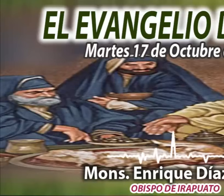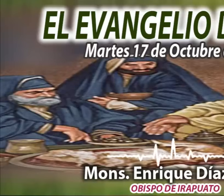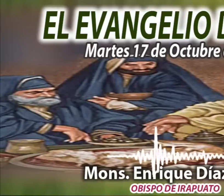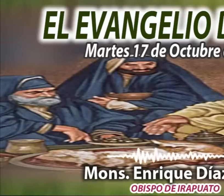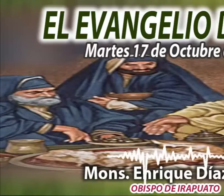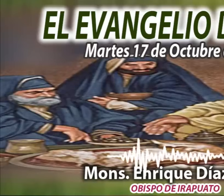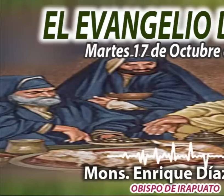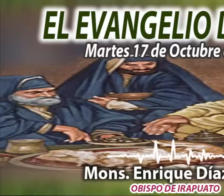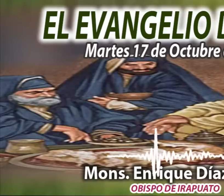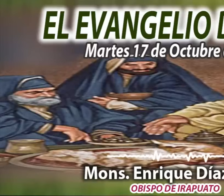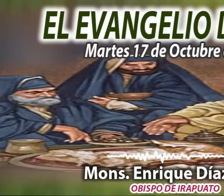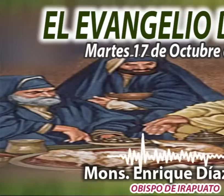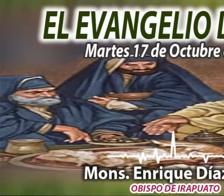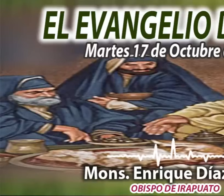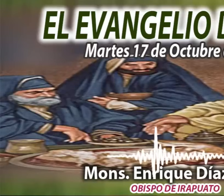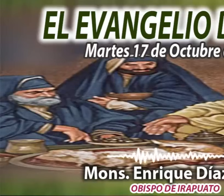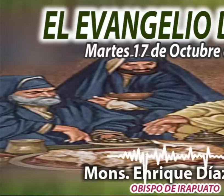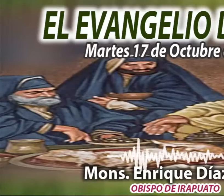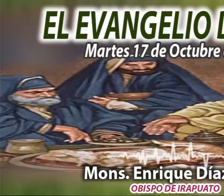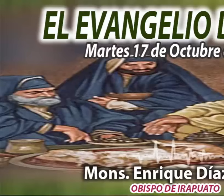de esperanza.